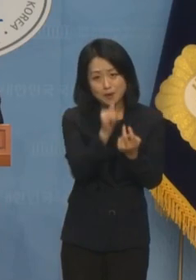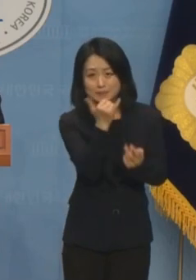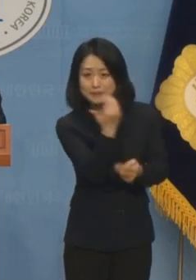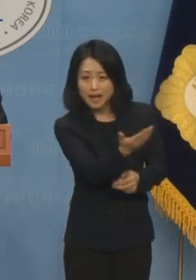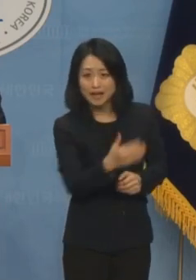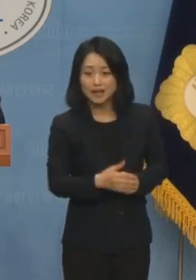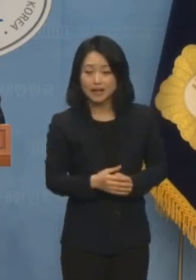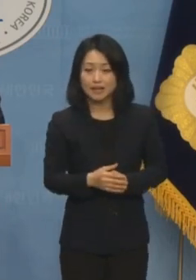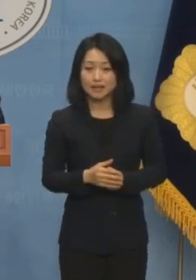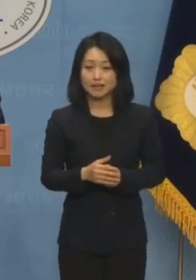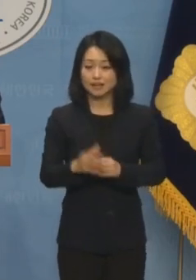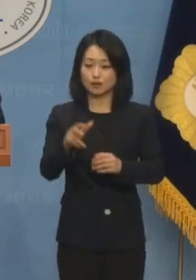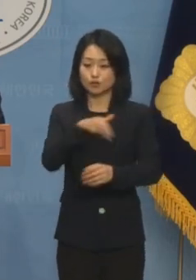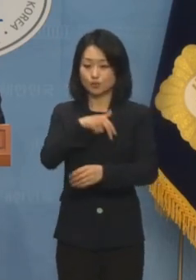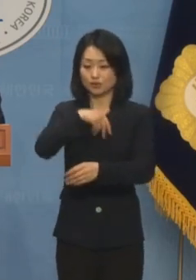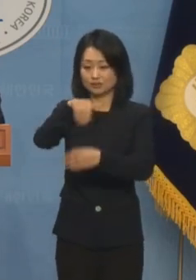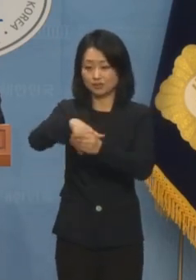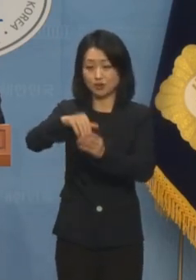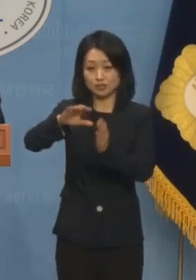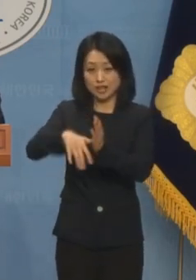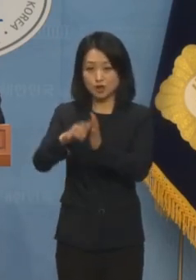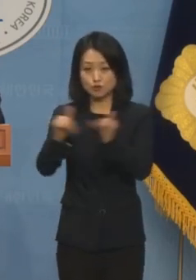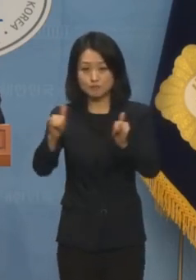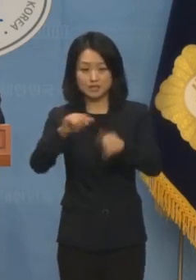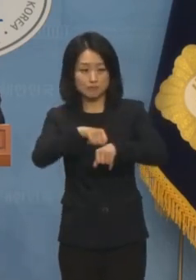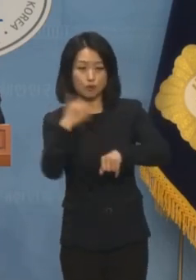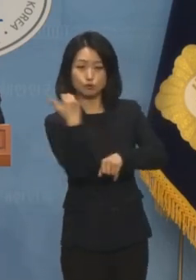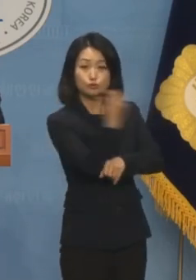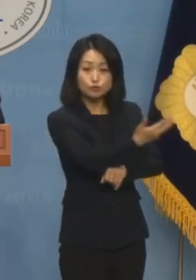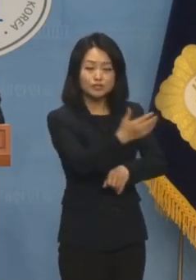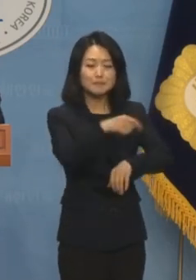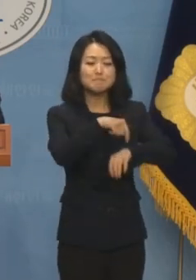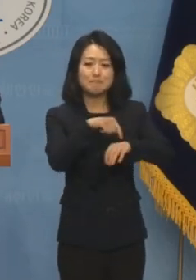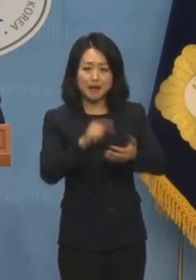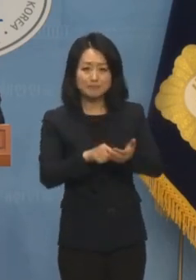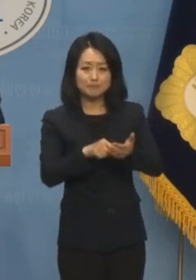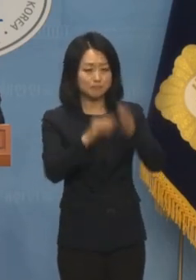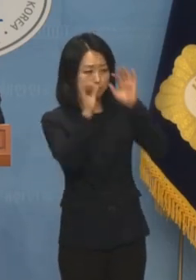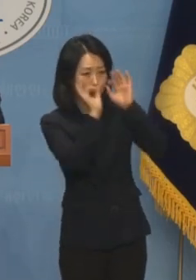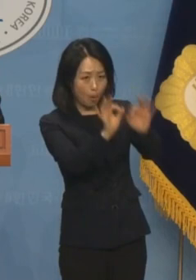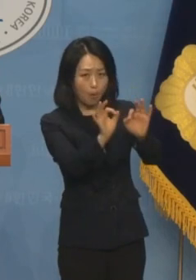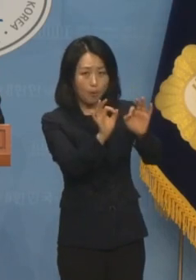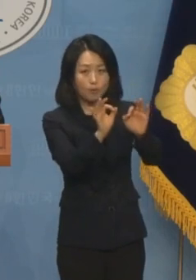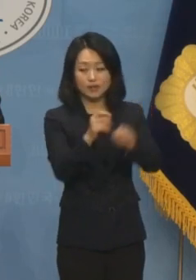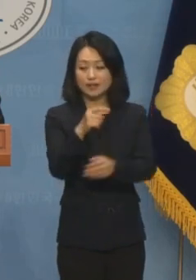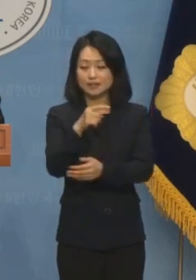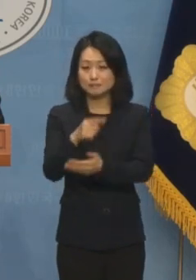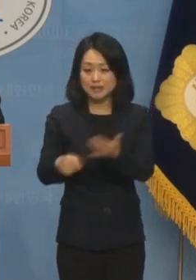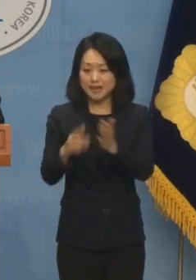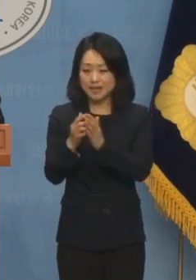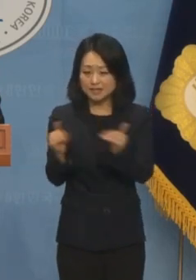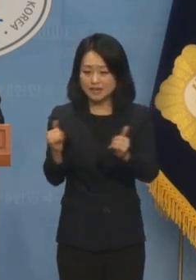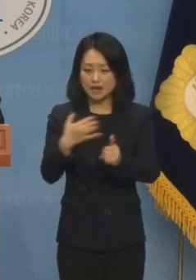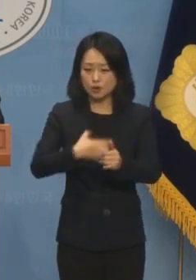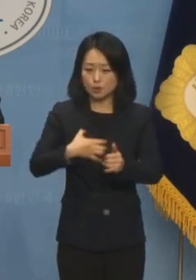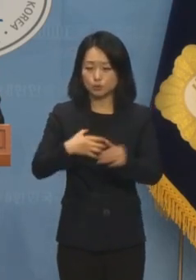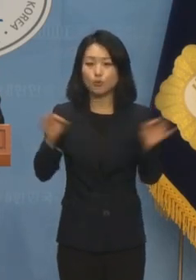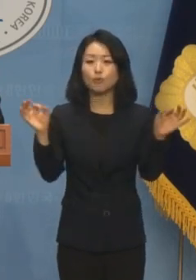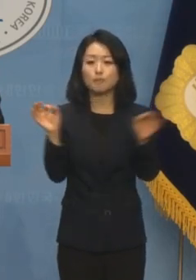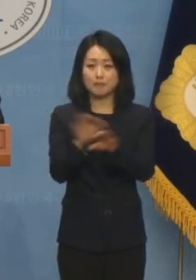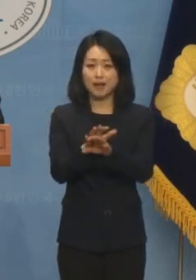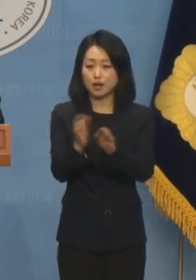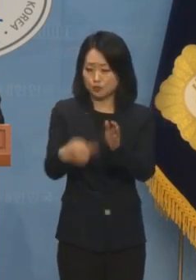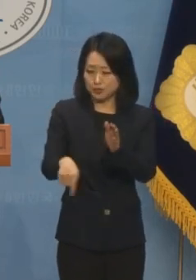국민의힘은 총선에서 국민께서 든 회초리의 의미를 되새기고 이제라도 전세사기 피해자들의 고통을 덜어드리기 위한